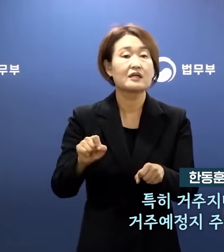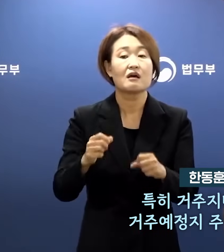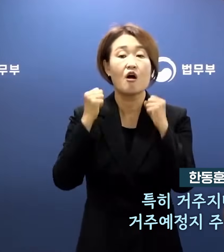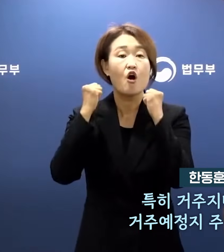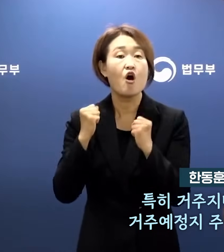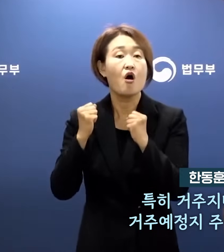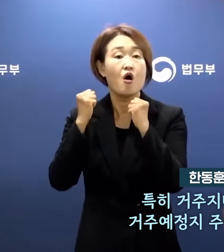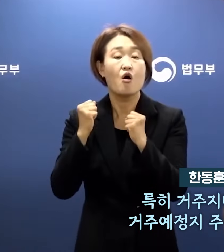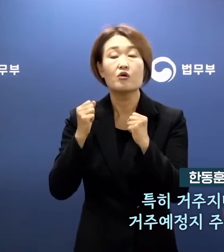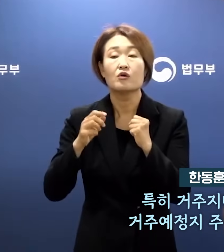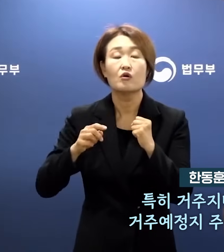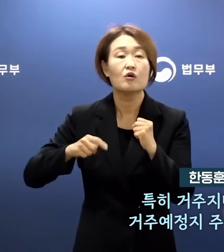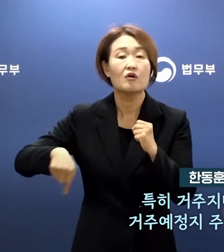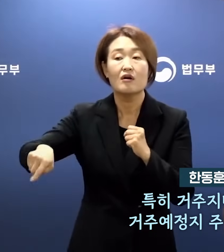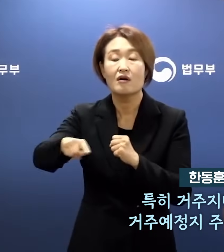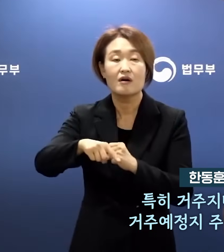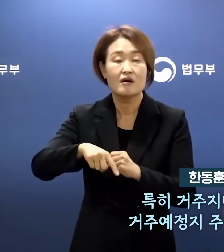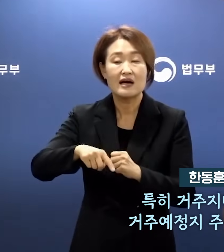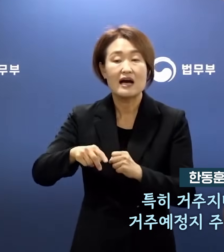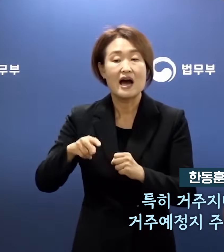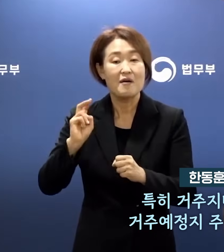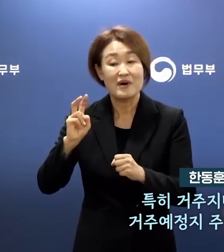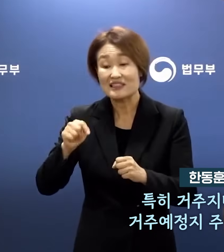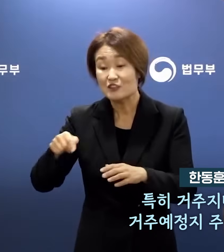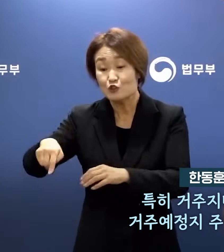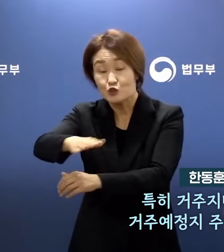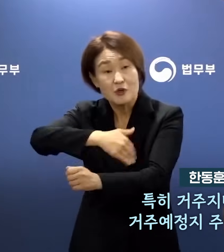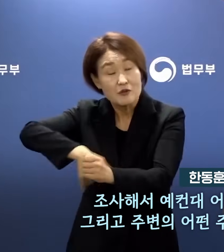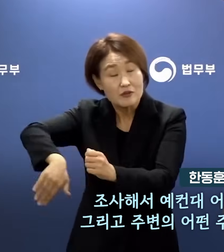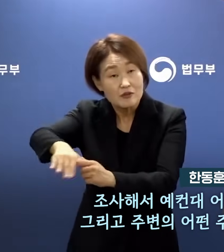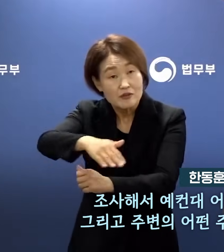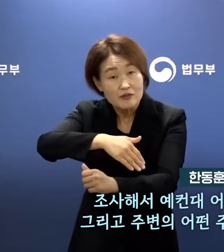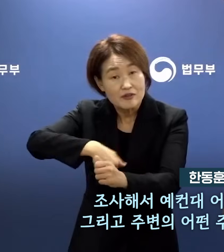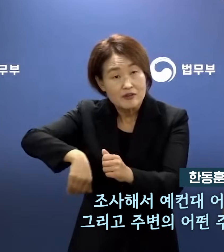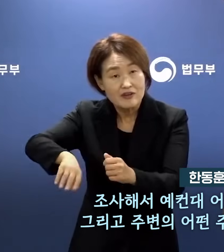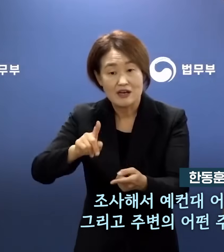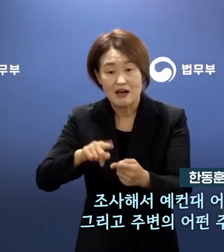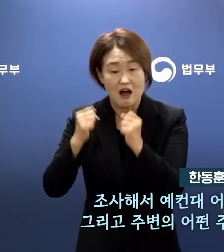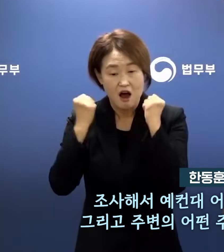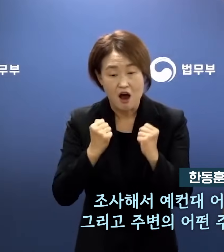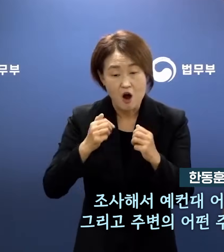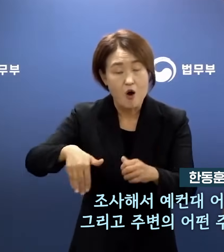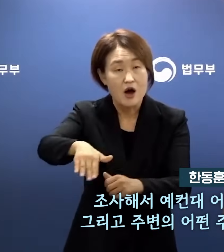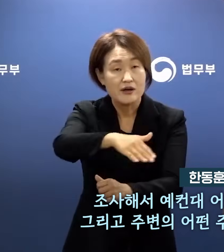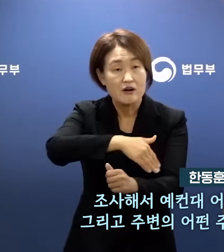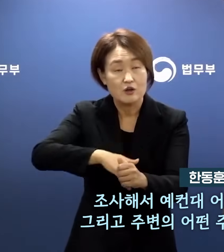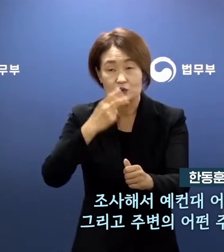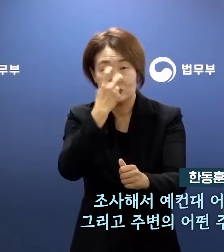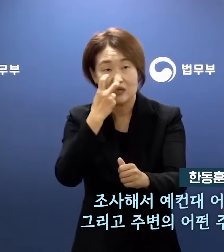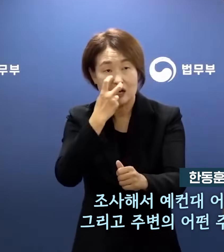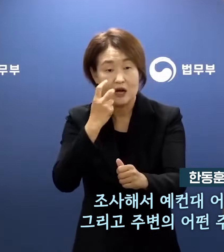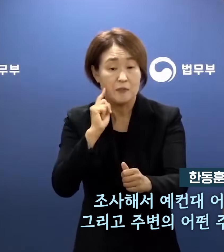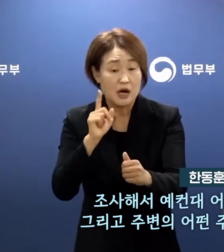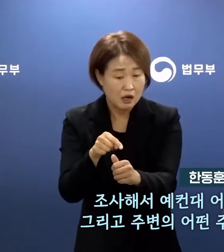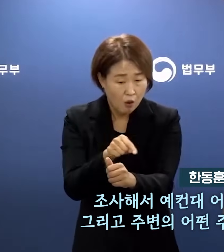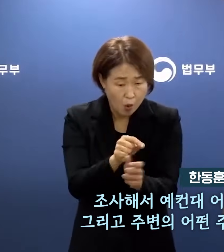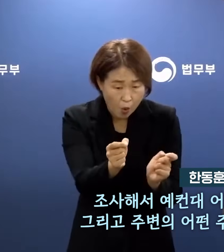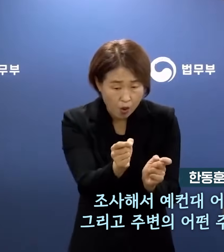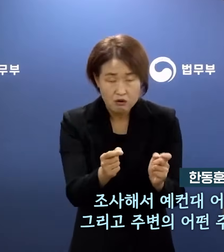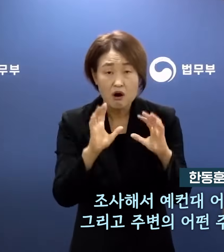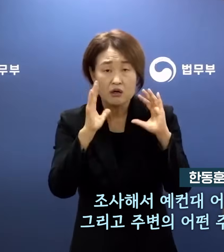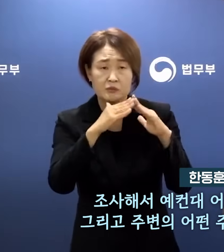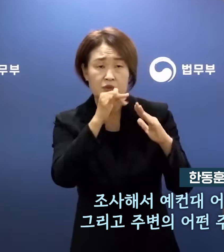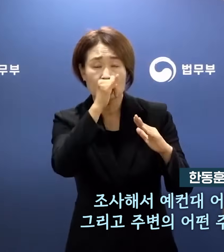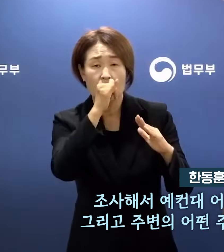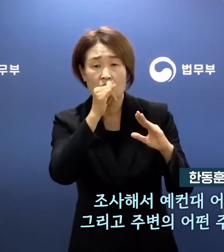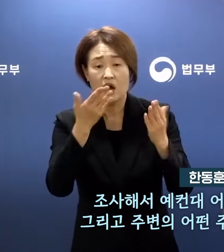거주지나 거주 예정지의 주변 환경에 대해서도 조사해서 예컨대 어린이집이나 학교 등과의 거리